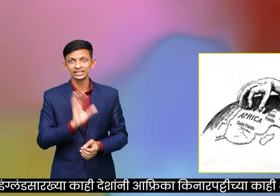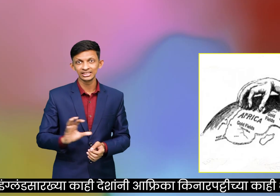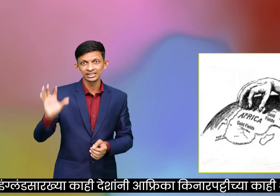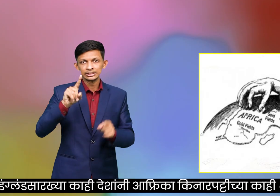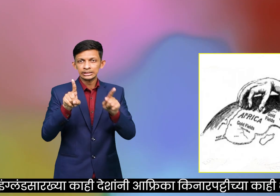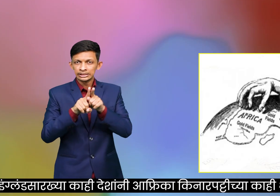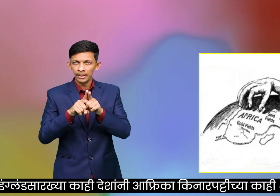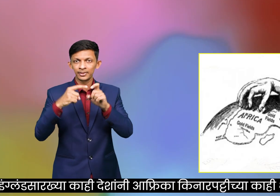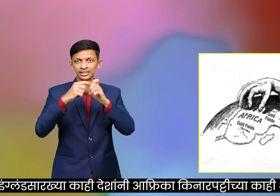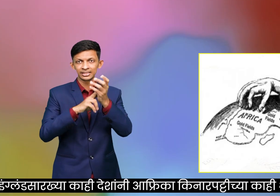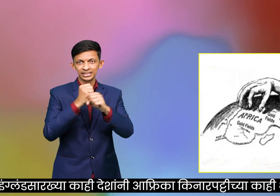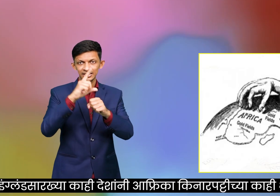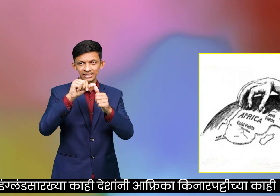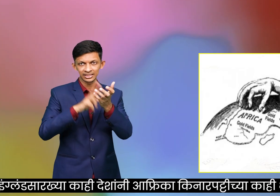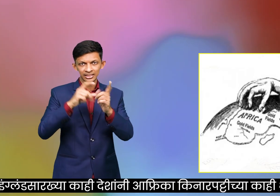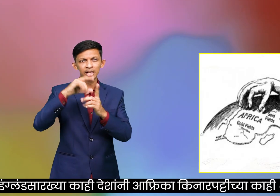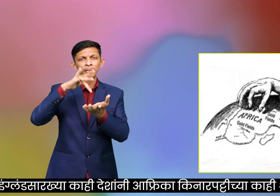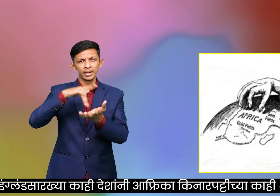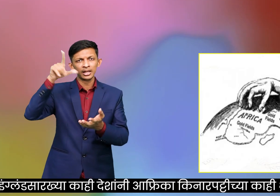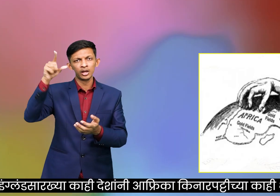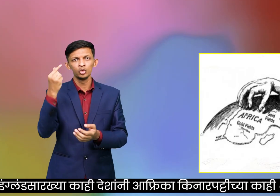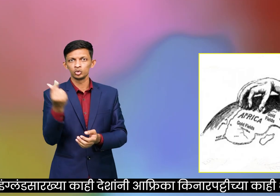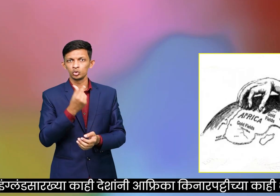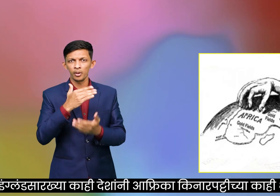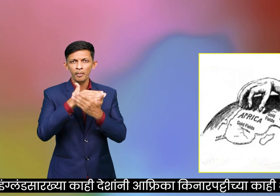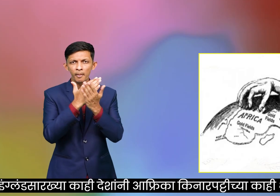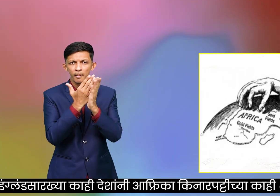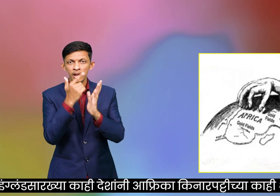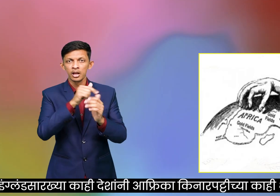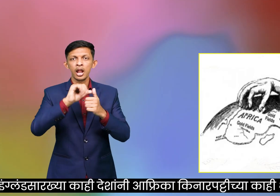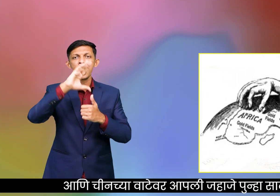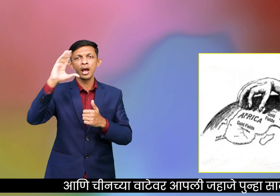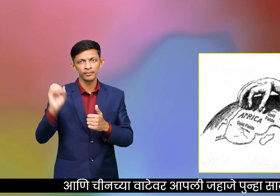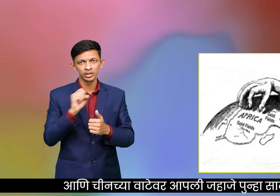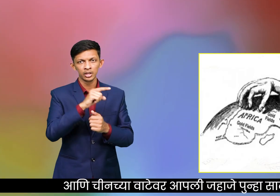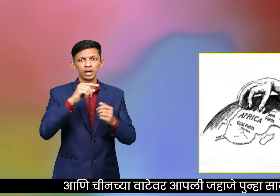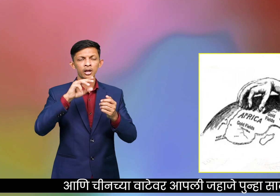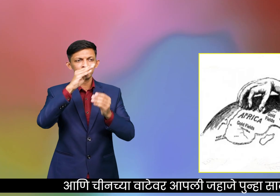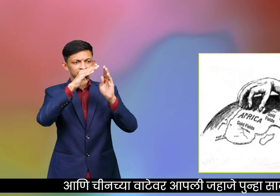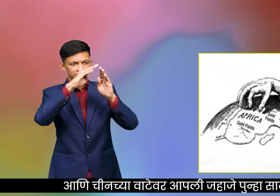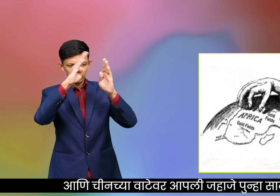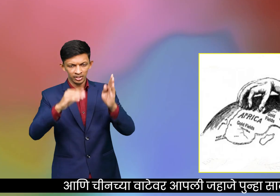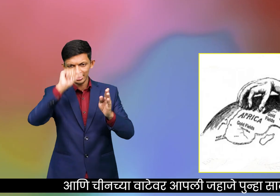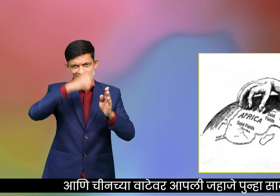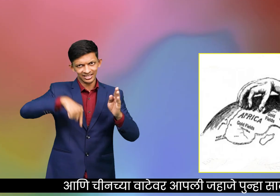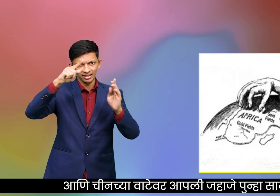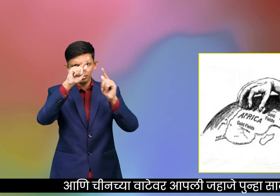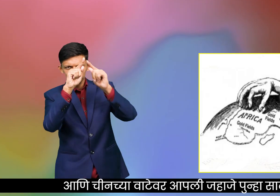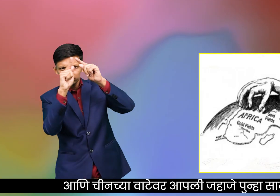इंग्लंडसारख्या काही देशांनी आफ्रिका किनारपट्टीच्या काही भागांचा वापर करून भारत आणि चीनच्या वाटेवर आपली जहाजे